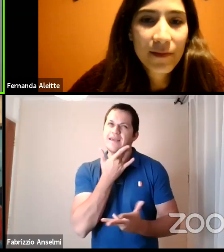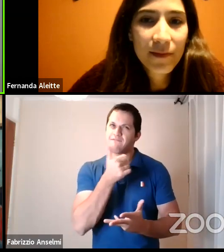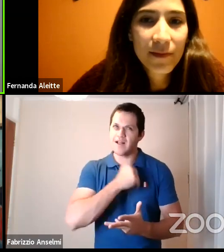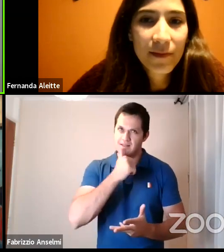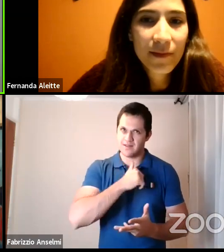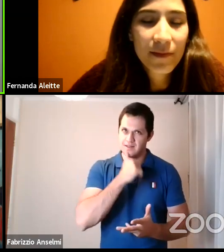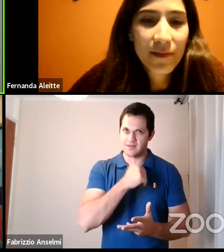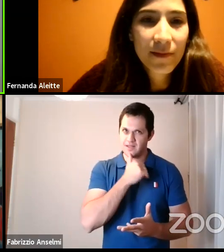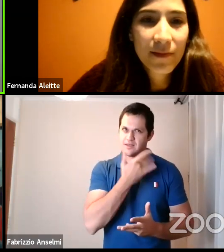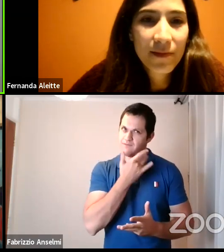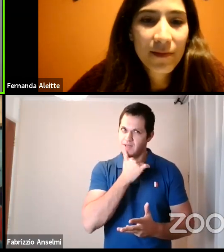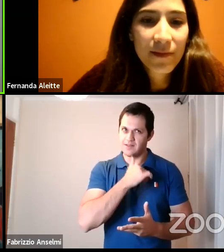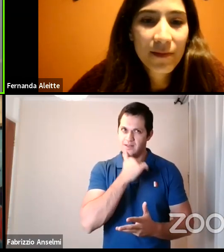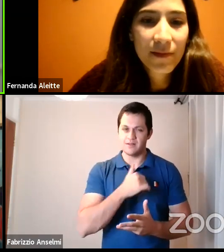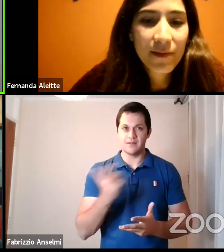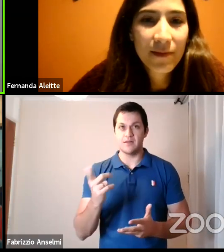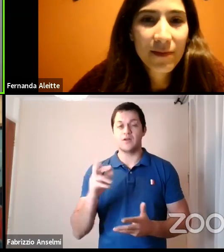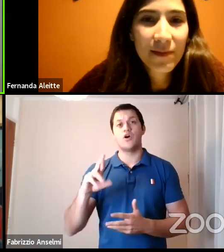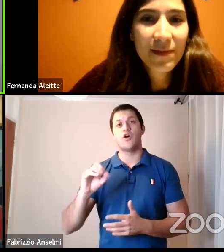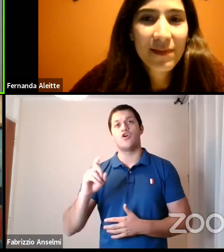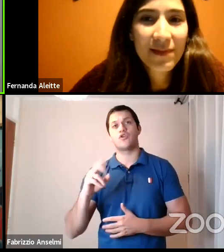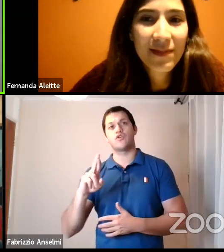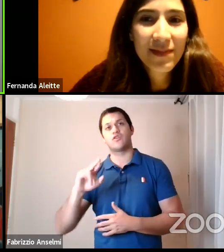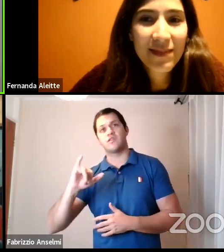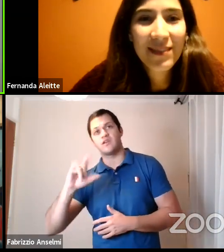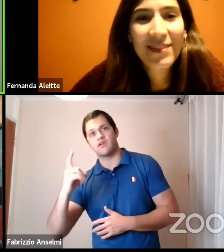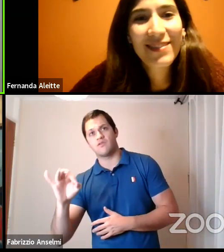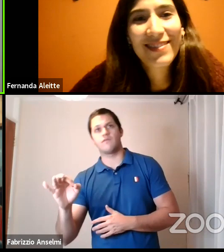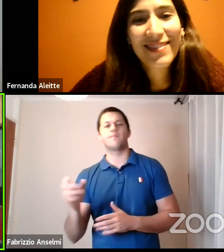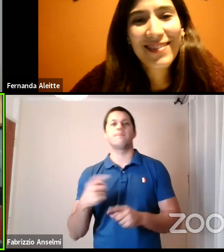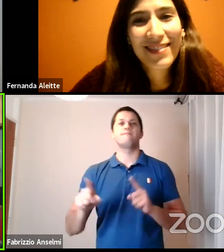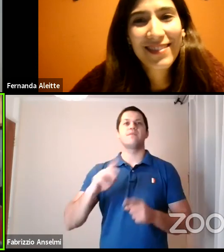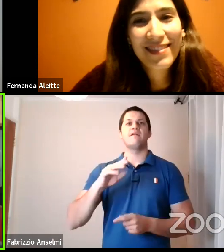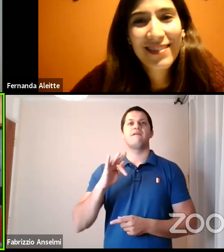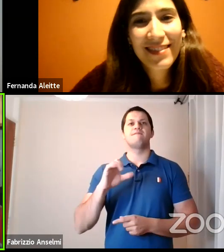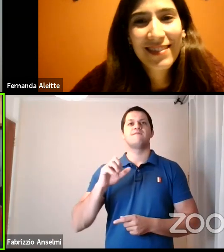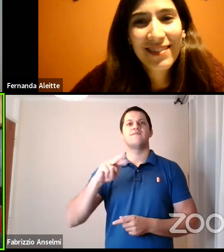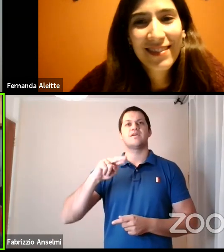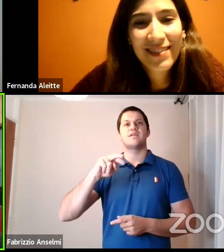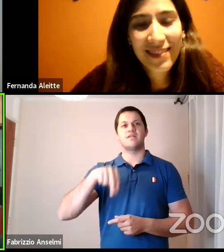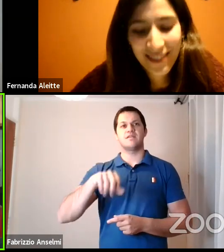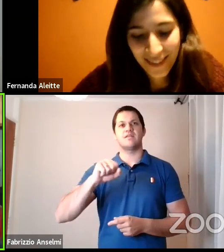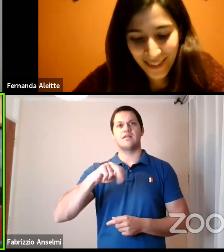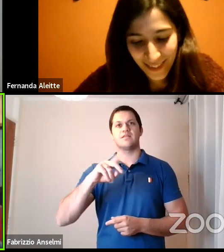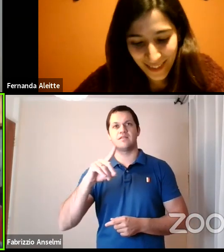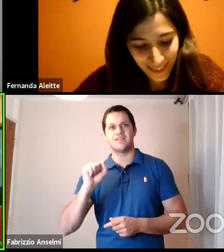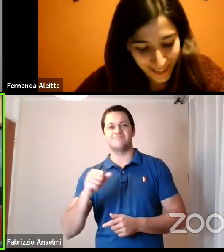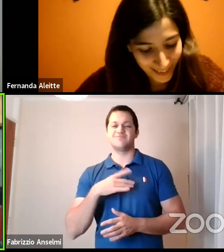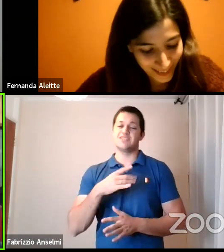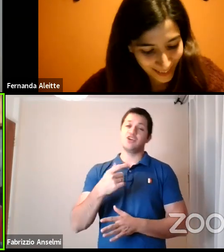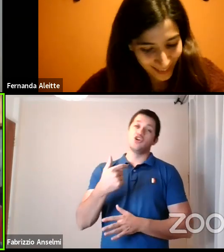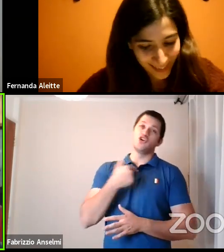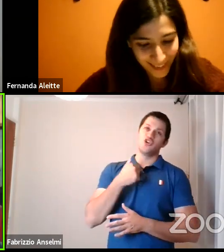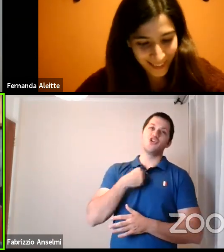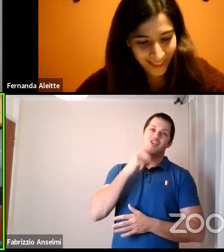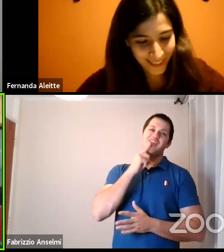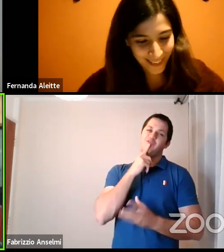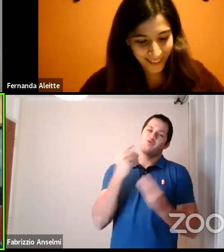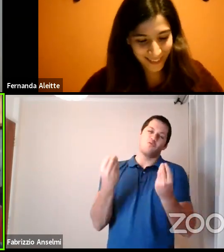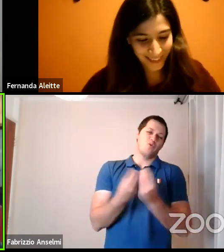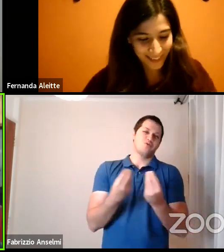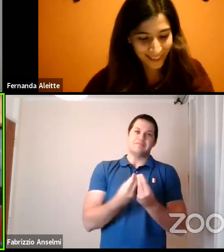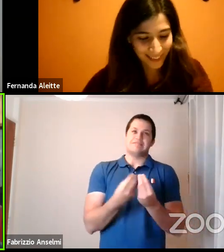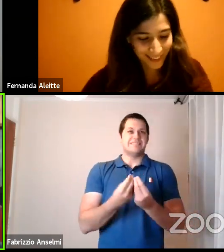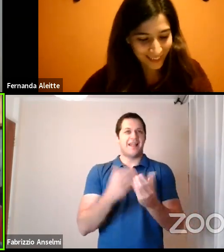dudas. Rodrigo, Fernanda, ¿qué dudas les quedan? Bueno, yo tengo todavía muchas cosas que leer. Ya, esto es, como